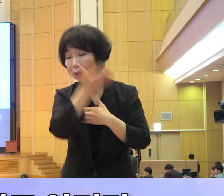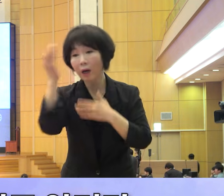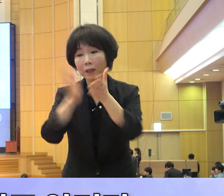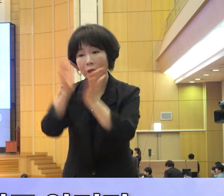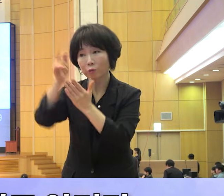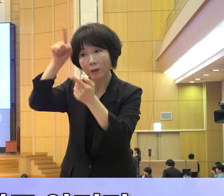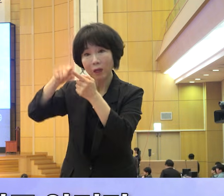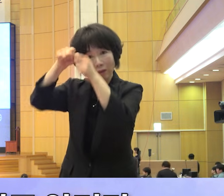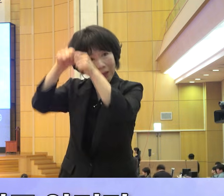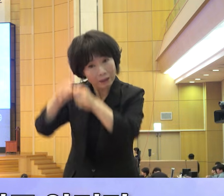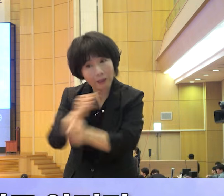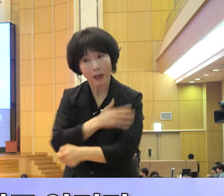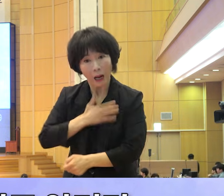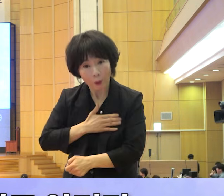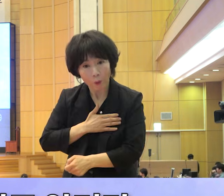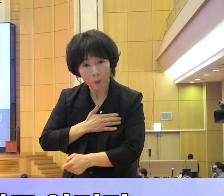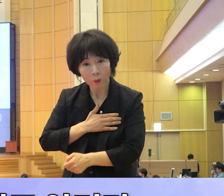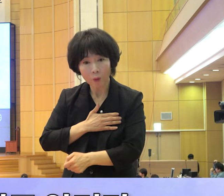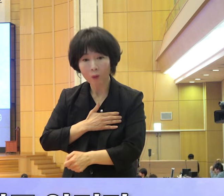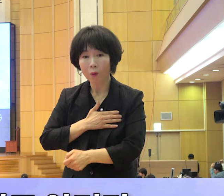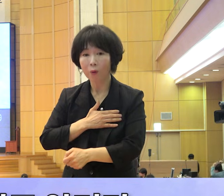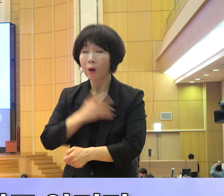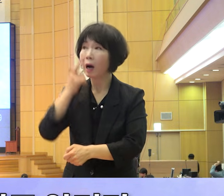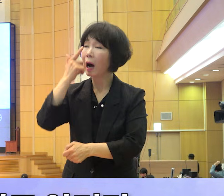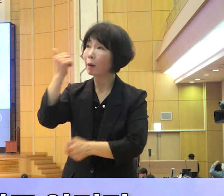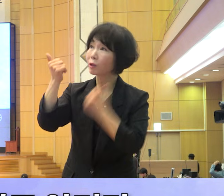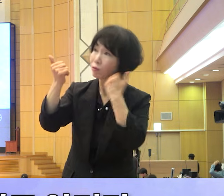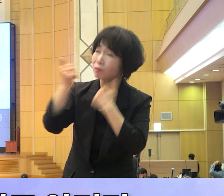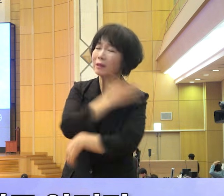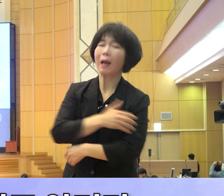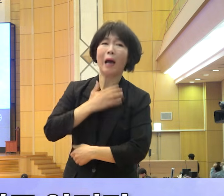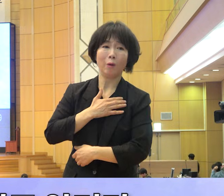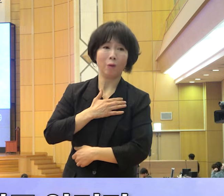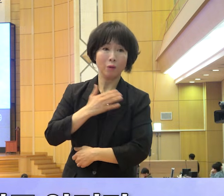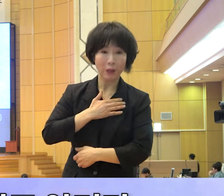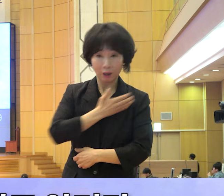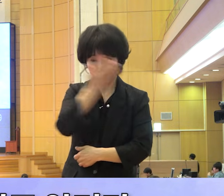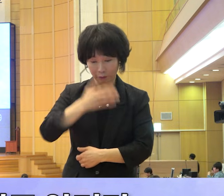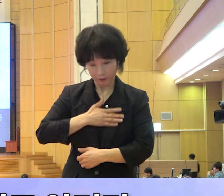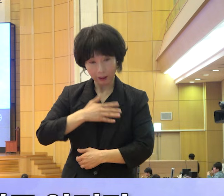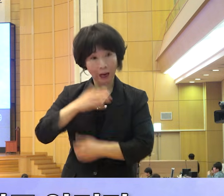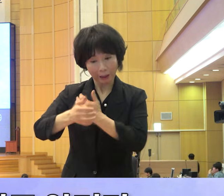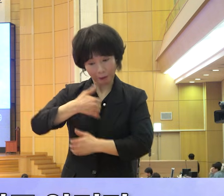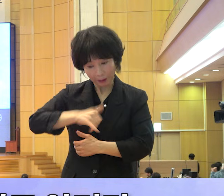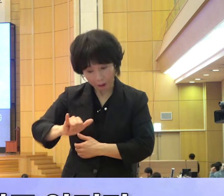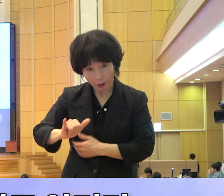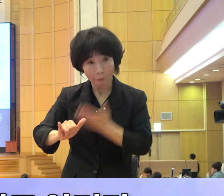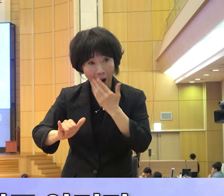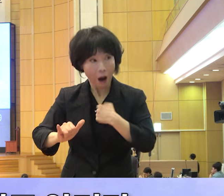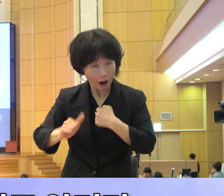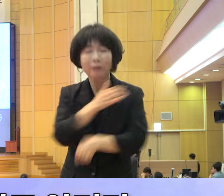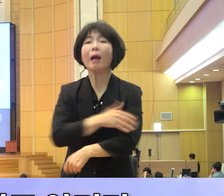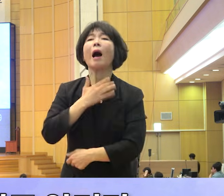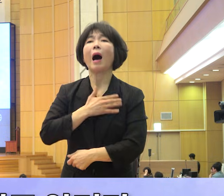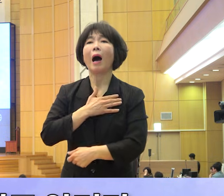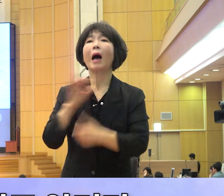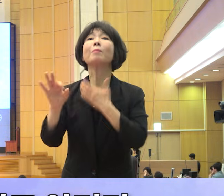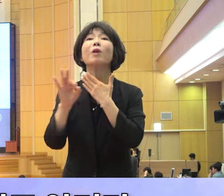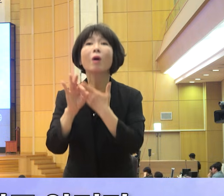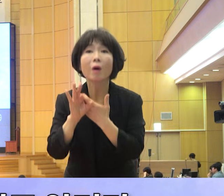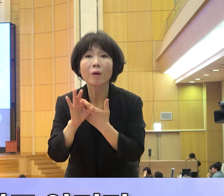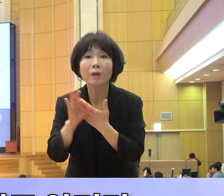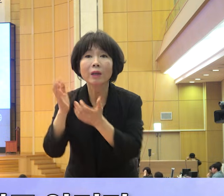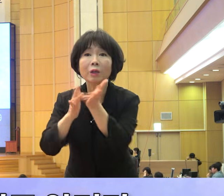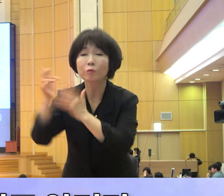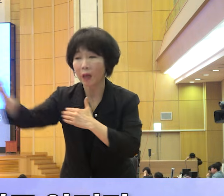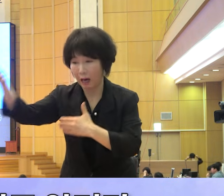예수님을 알고, 그래서 아버지를 알고, 그래서 내가 하나님 자녀라는 걸 알고, 이렇게 해서 주님이 내 안에,